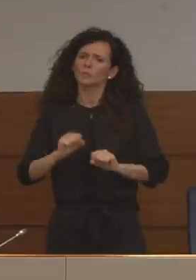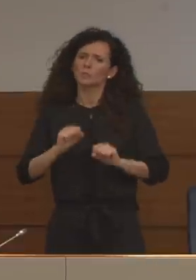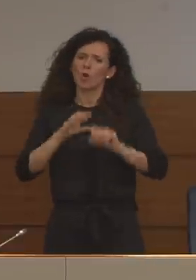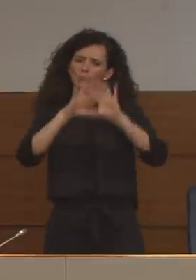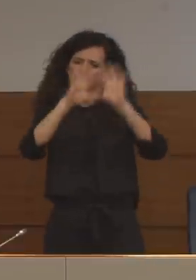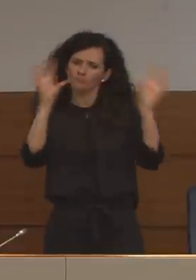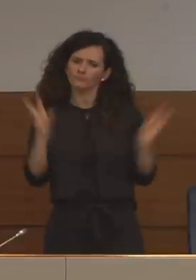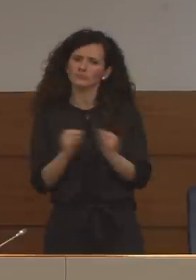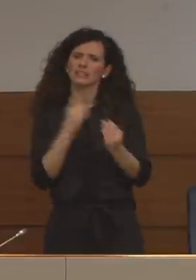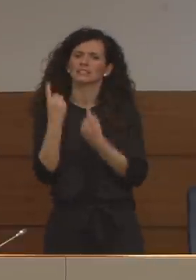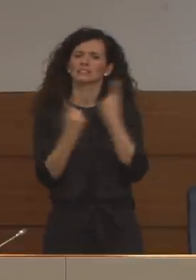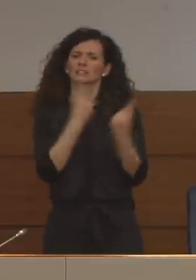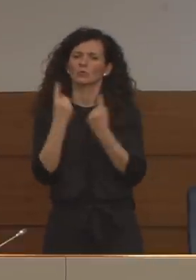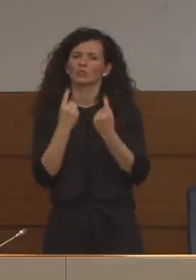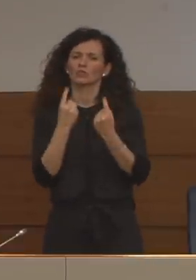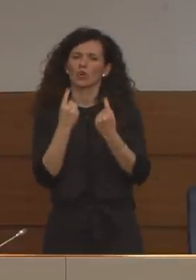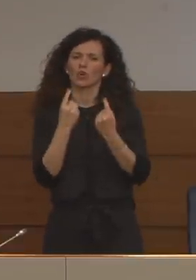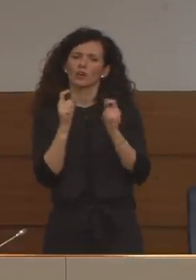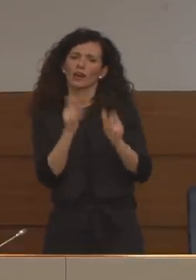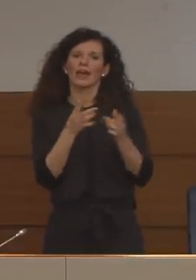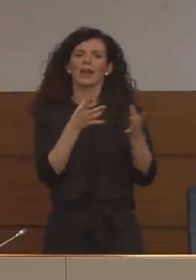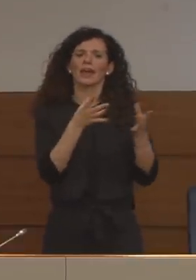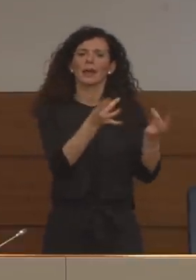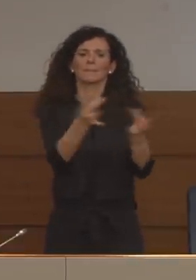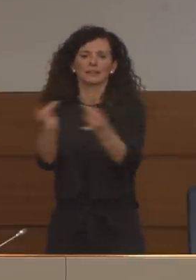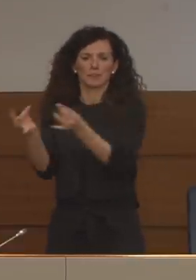sulla parte epidemiologica